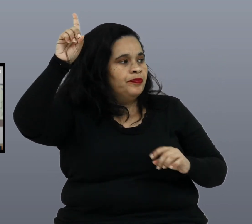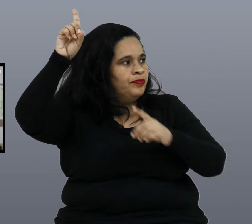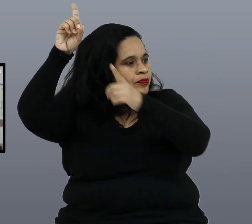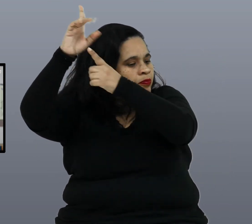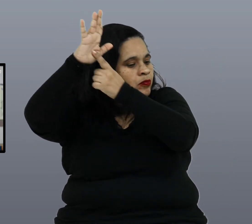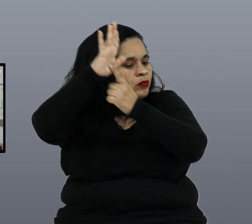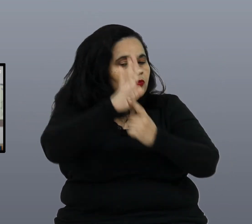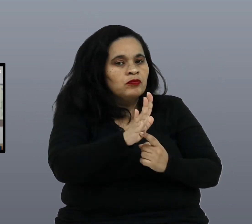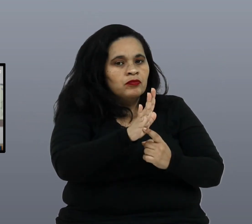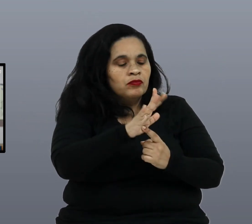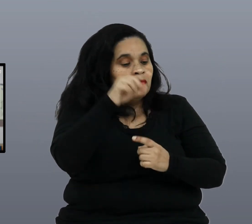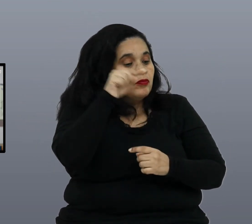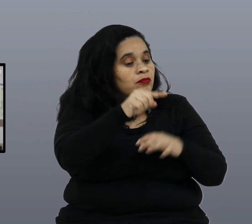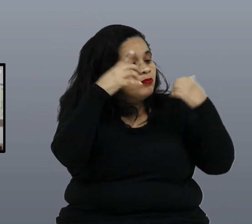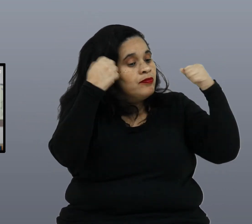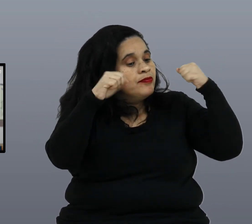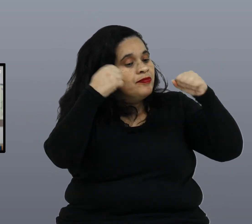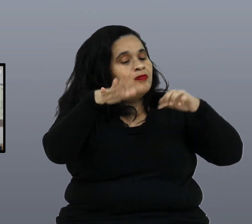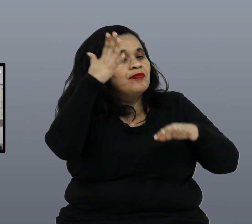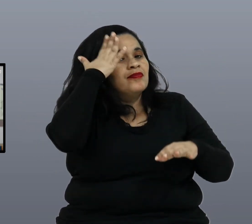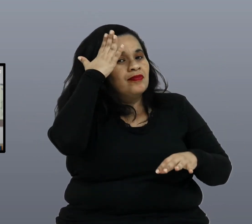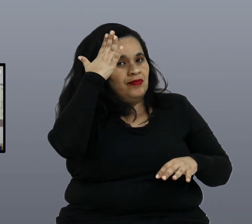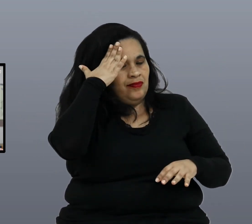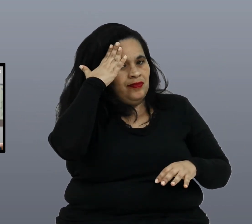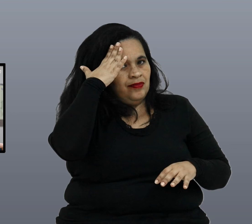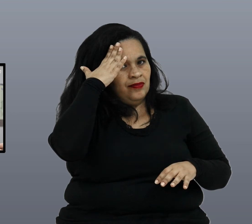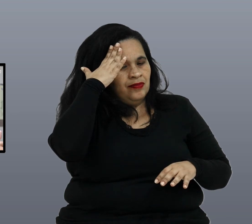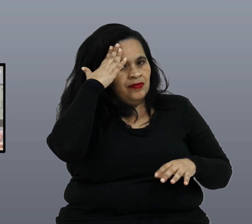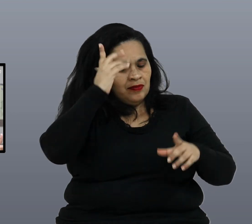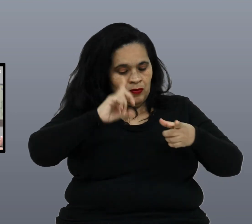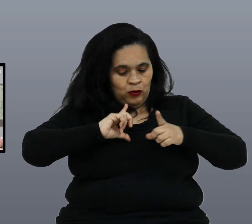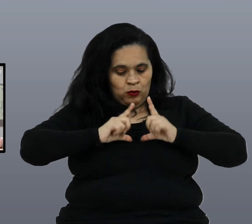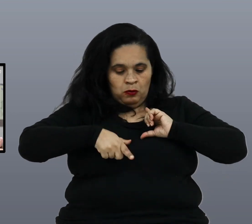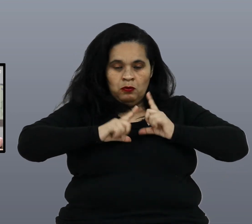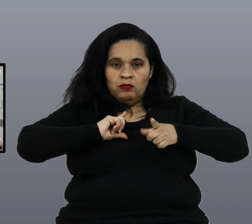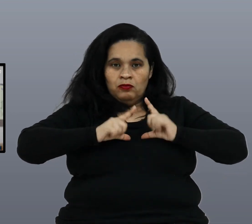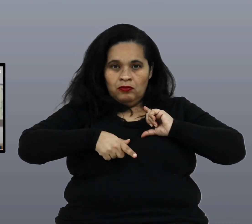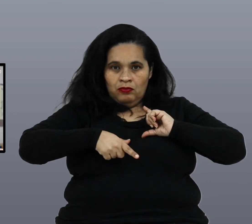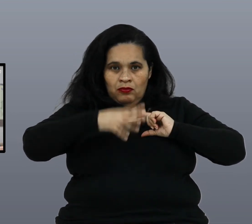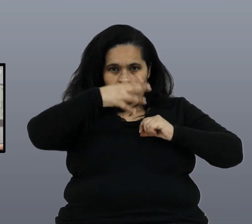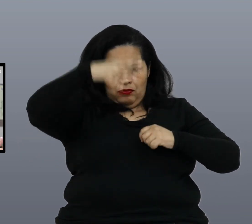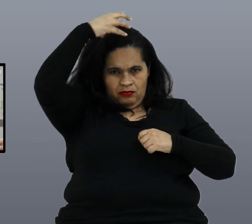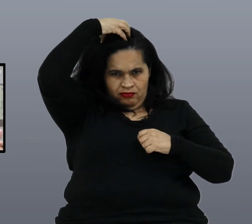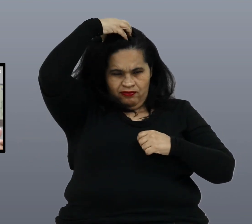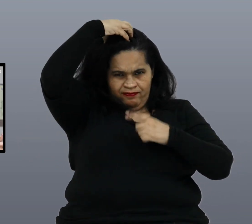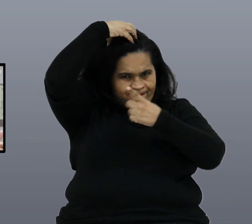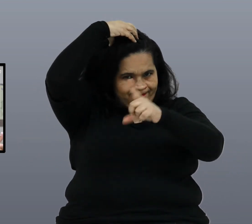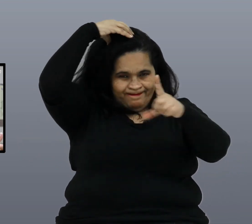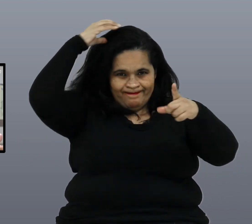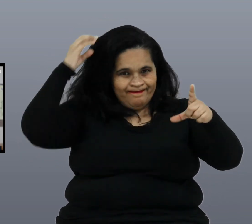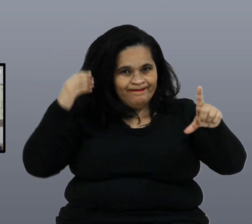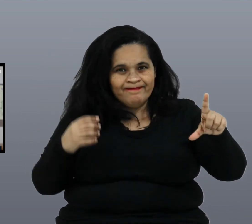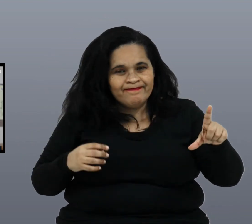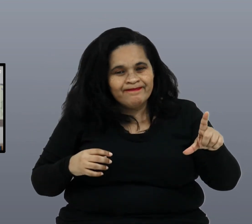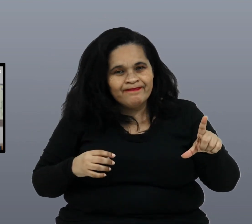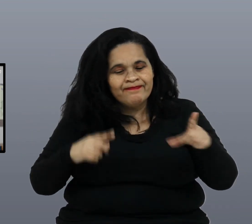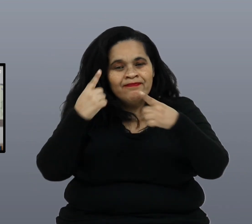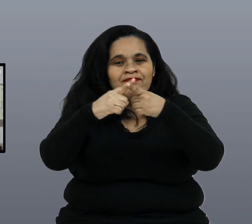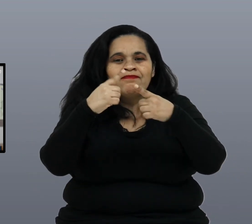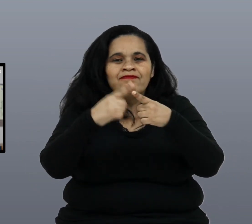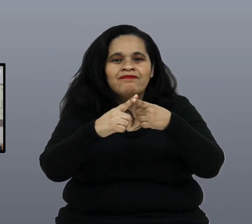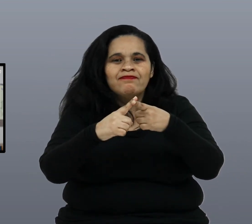entenda que Israel não vai ter rei. o próximo rei de Israel vai